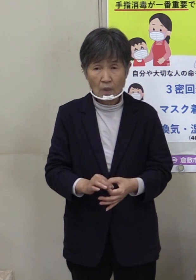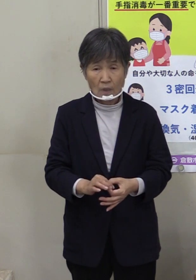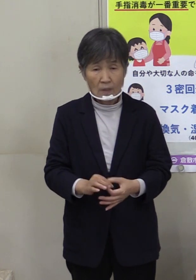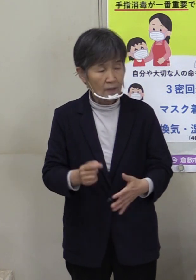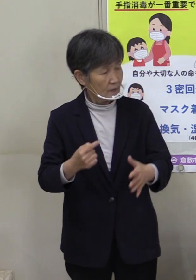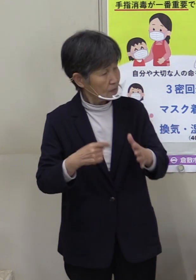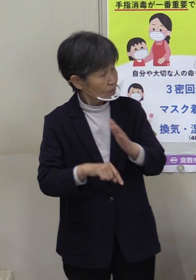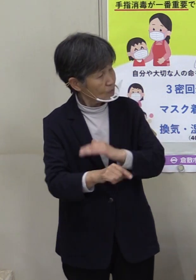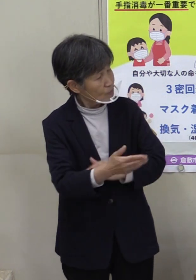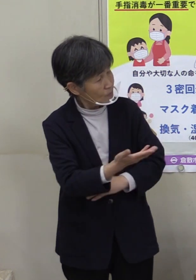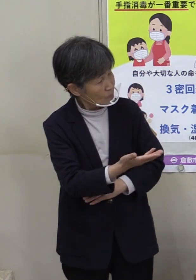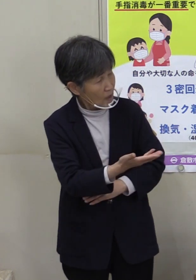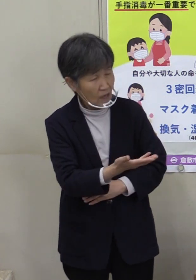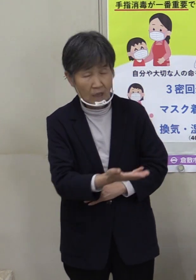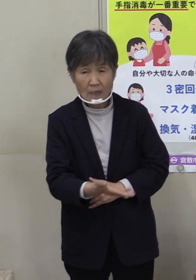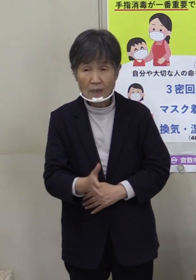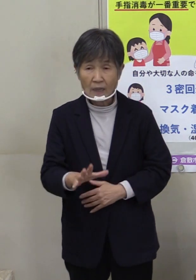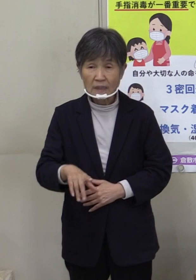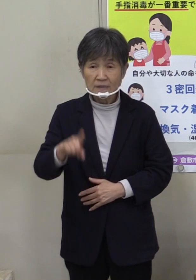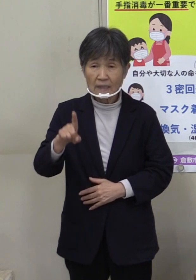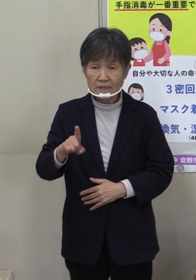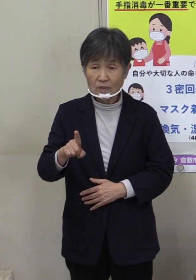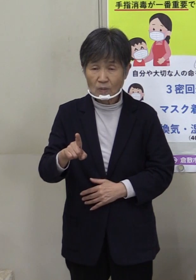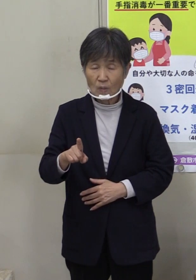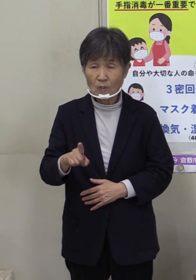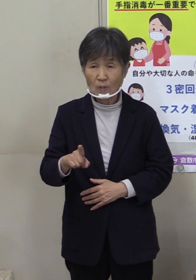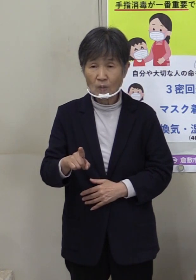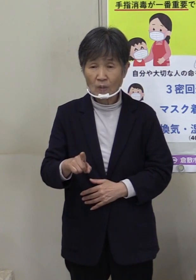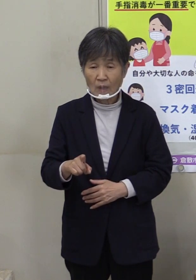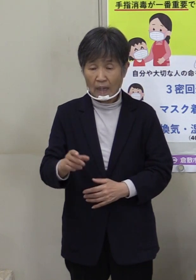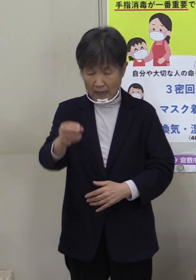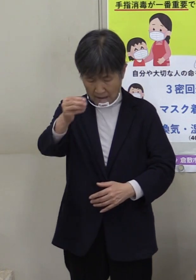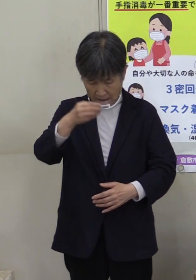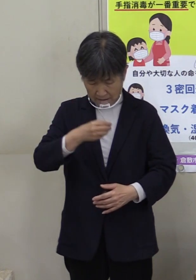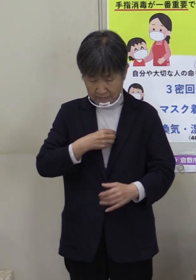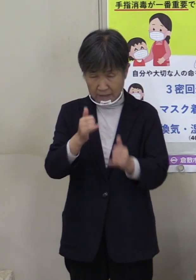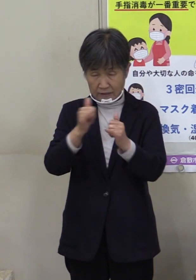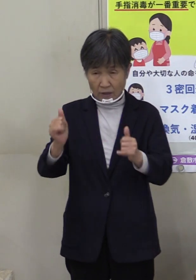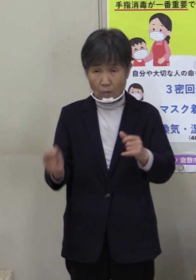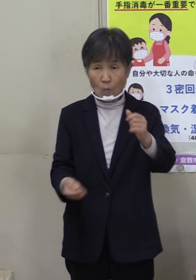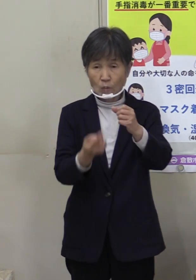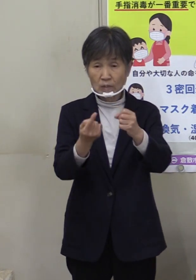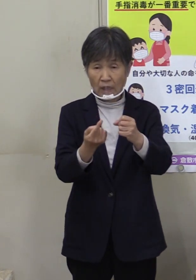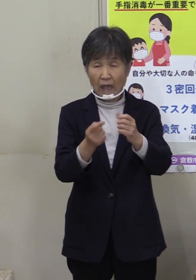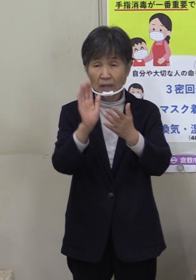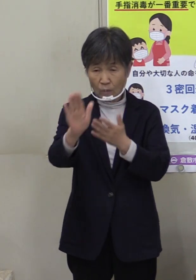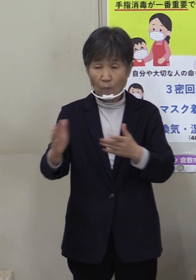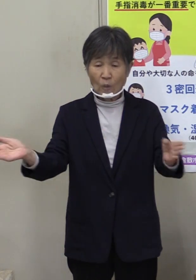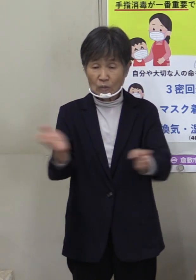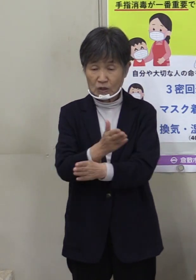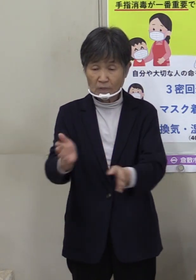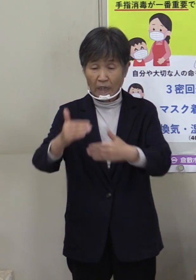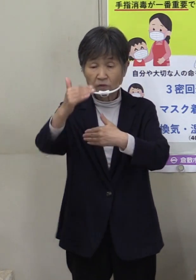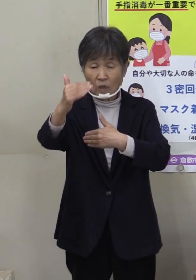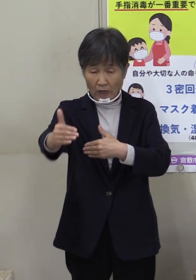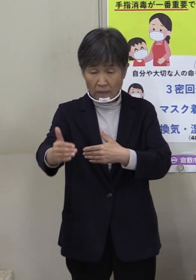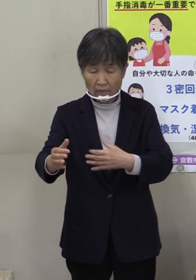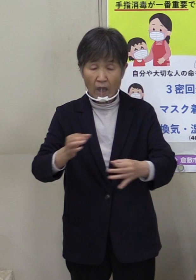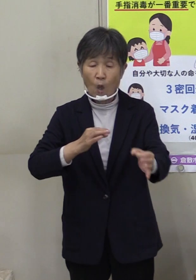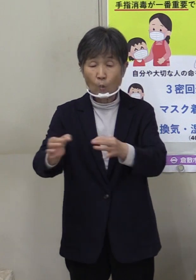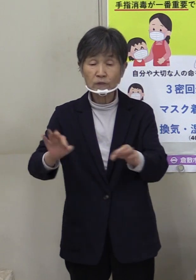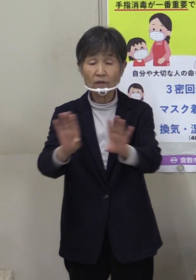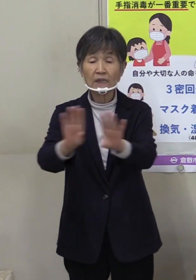ということは、最初の、なんていうんですかね、感染が出た後も、しばらくは営業していたっていうこと